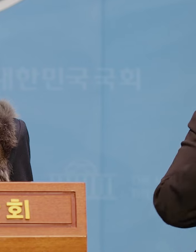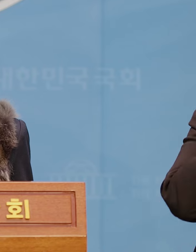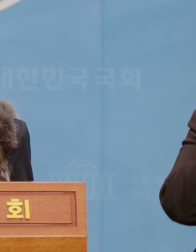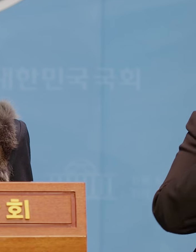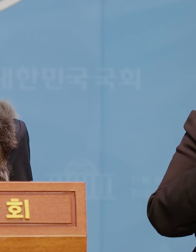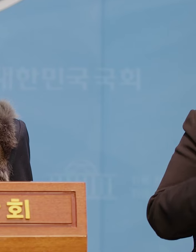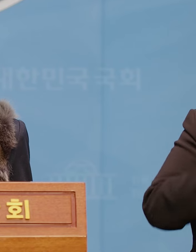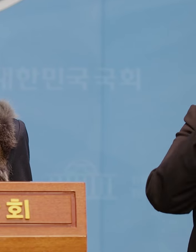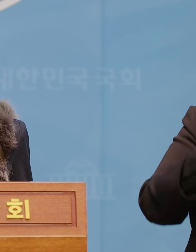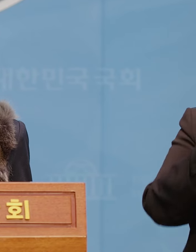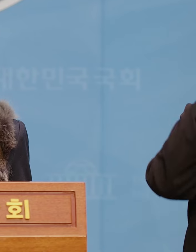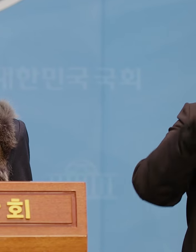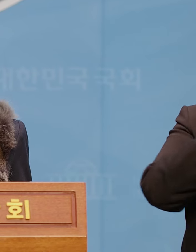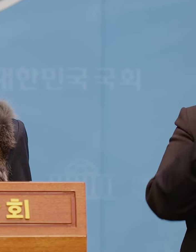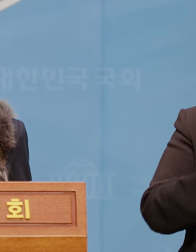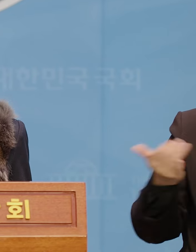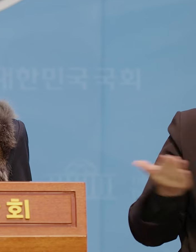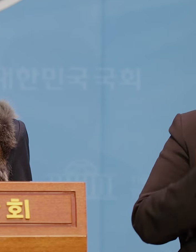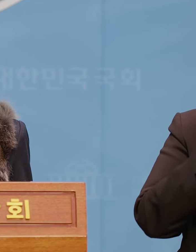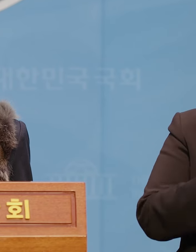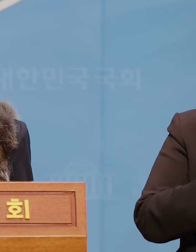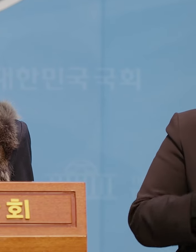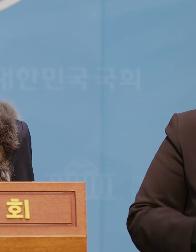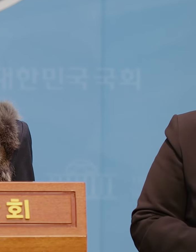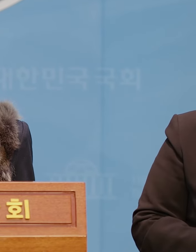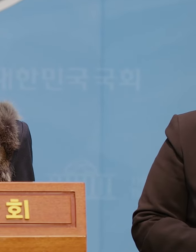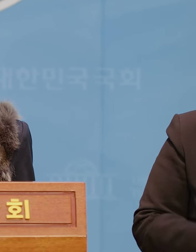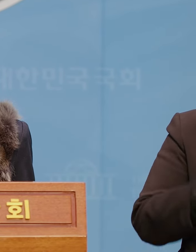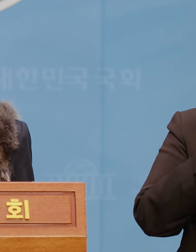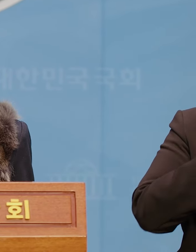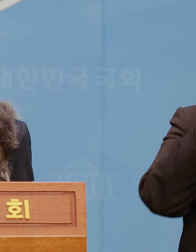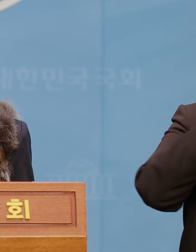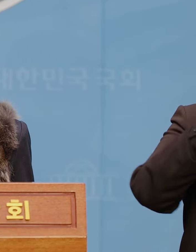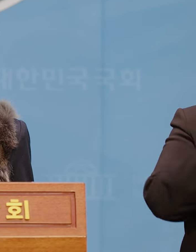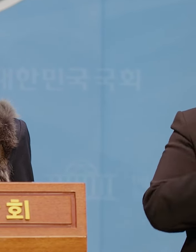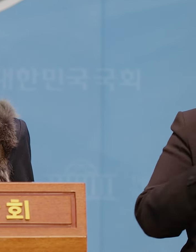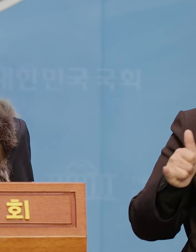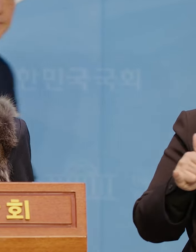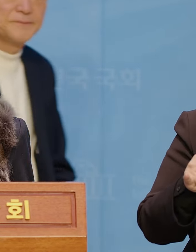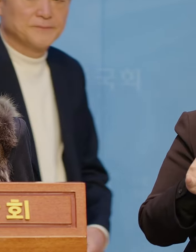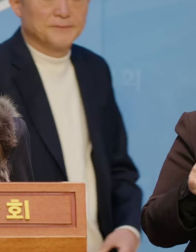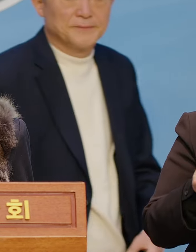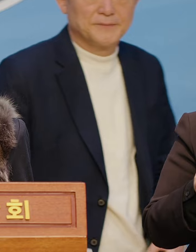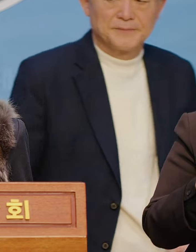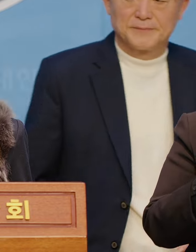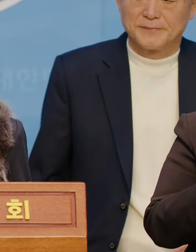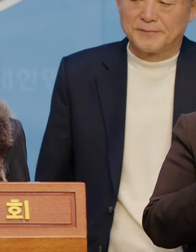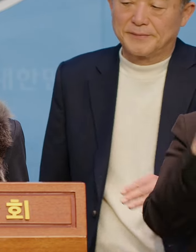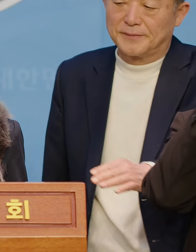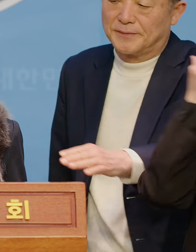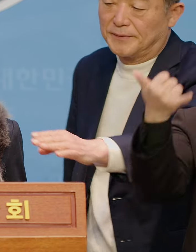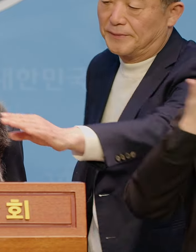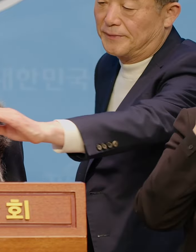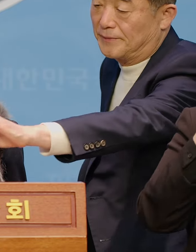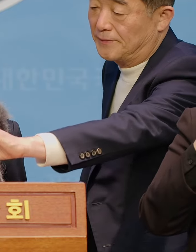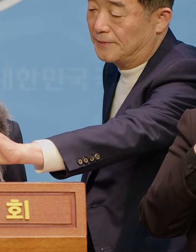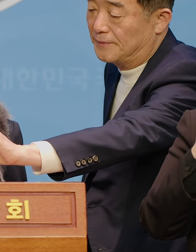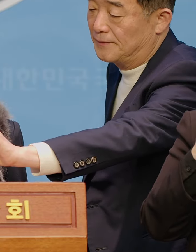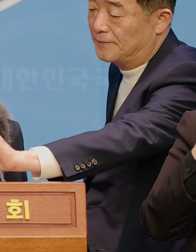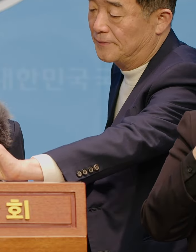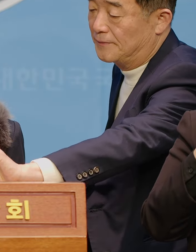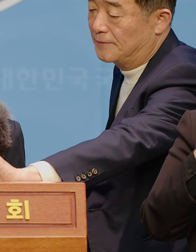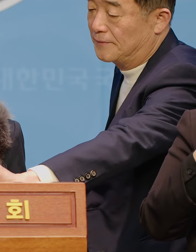그거 유양 보호사로 근무를 하고 있는데 저희 시각 장애인 분한테 전화가 왔습니다 그